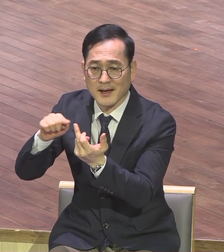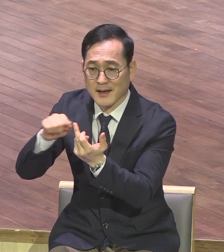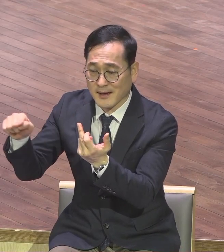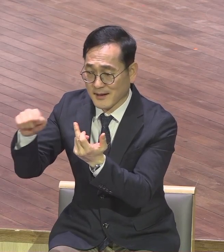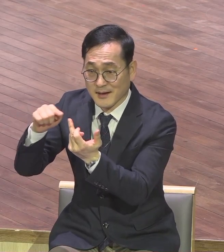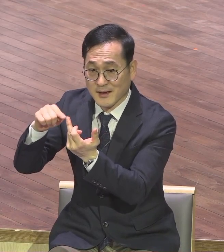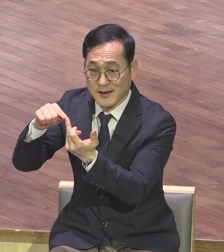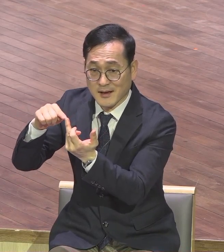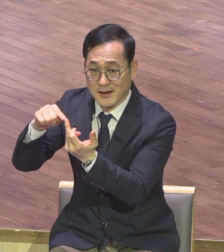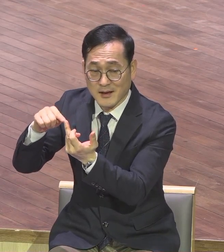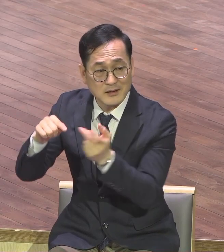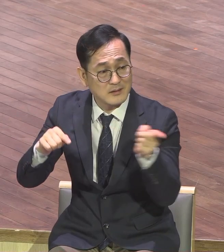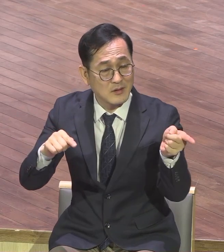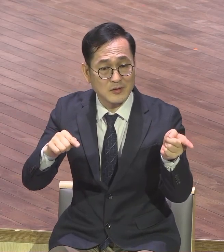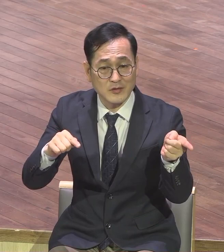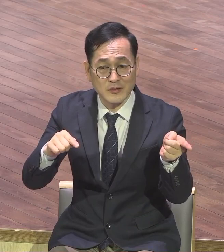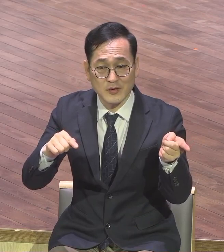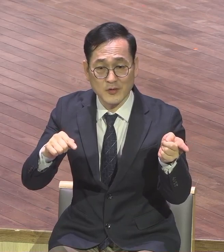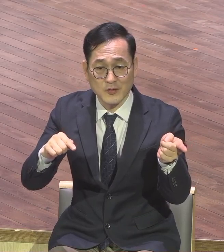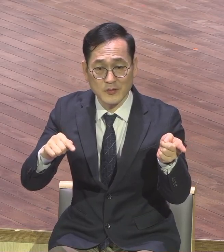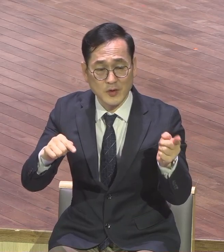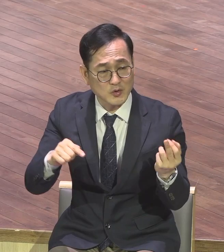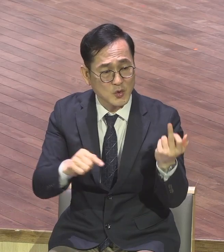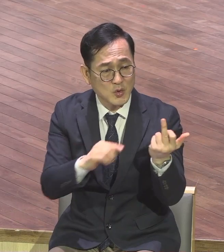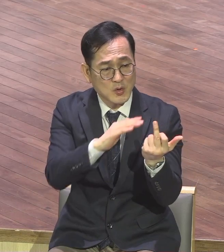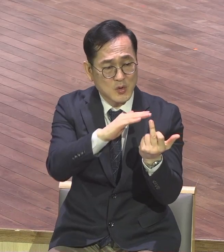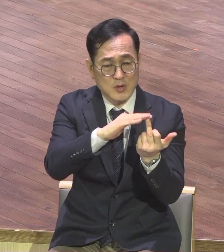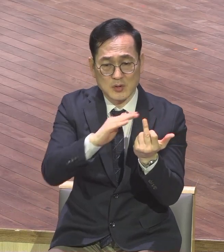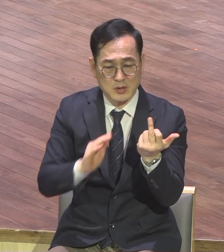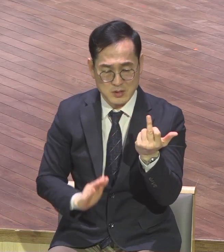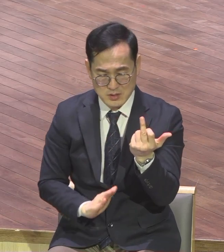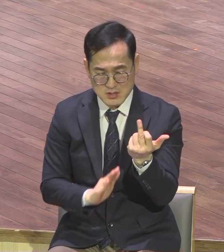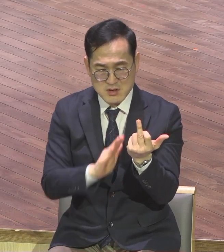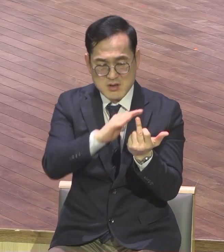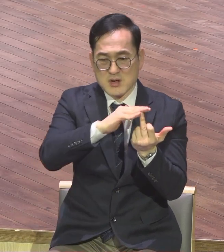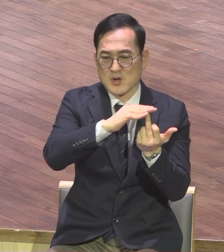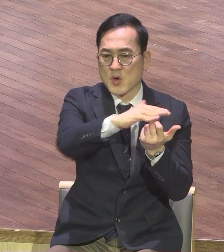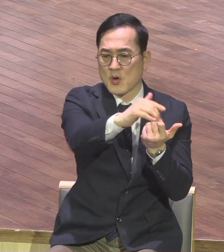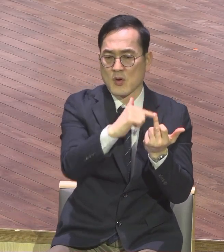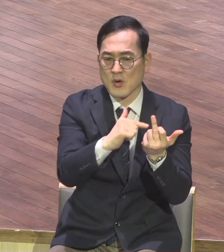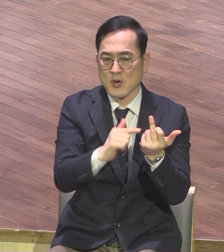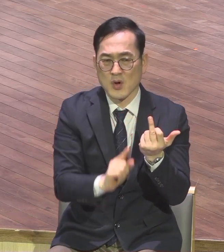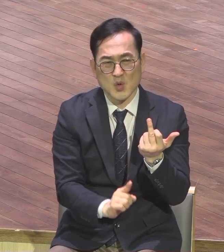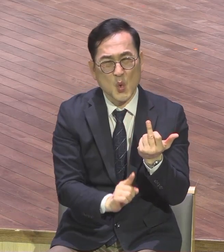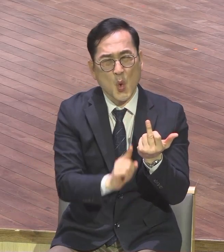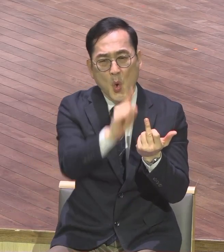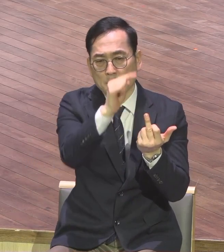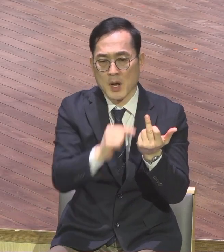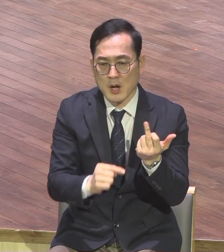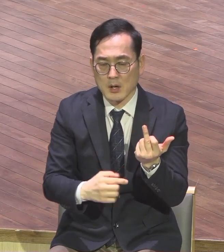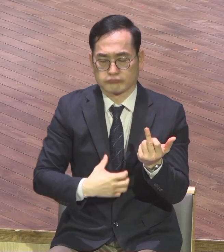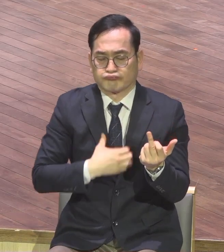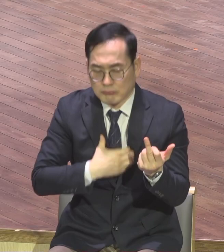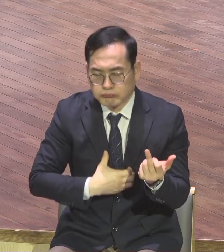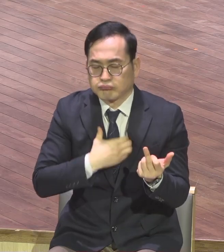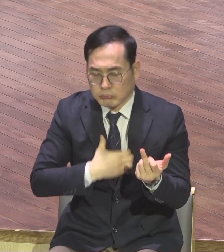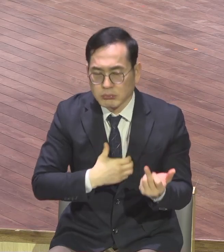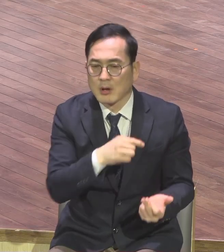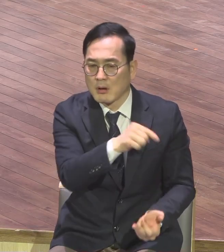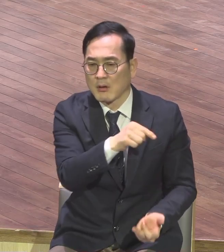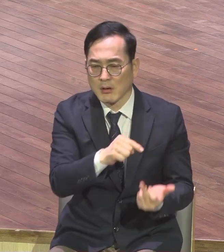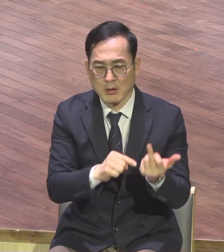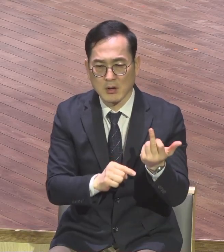저 예비 캠프 갔던 청년들 중에 막 도착하자마자 구토하고 그냥 말로 탈라고 얼음 많이 당했다 그래.